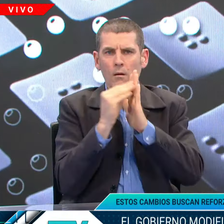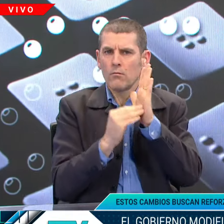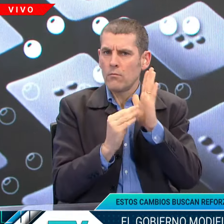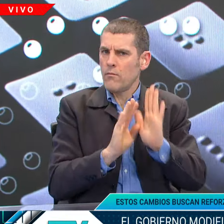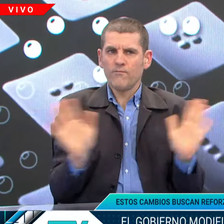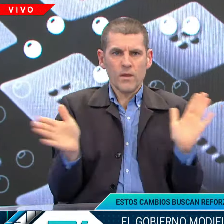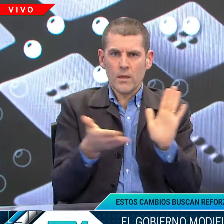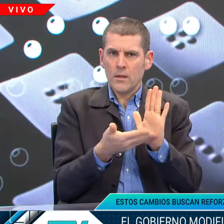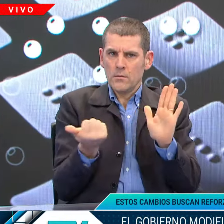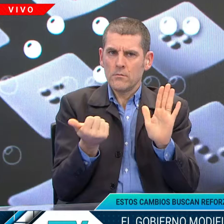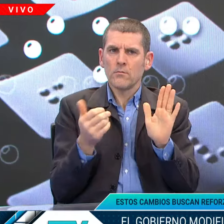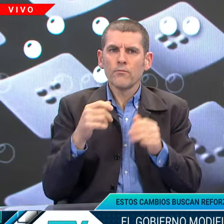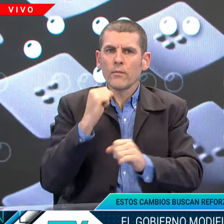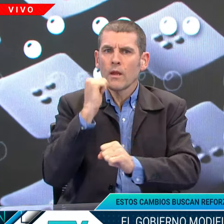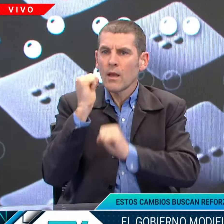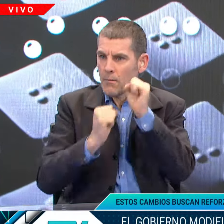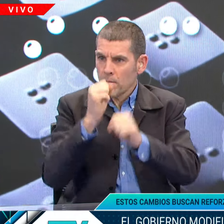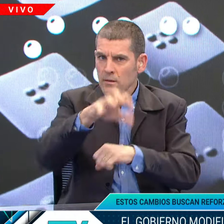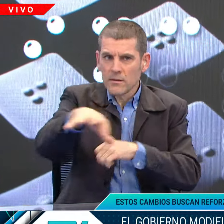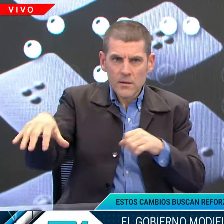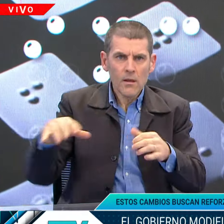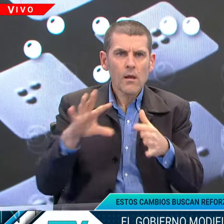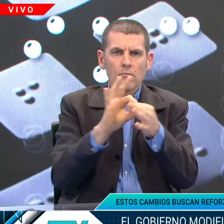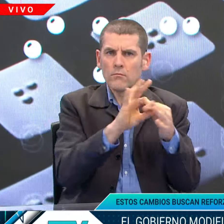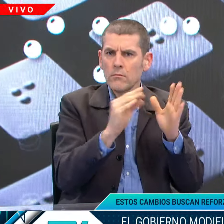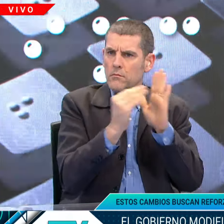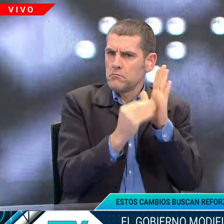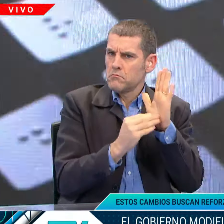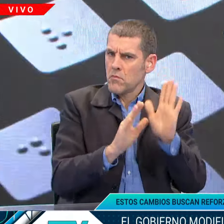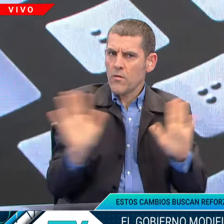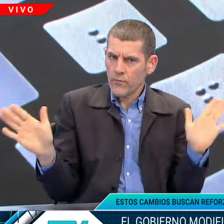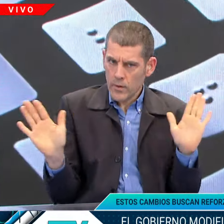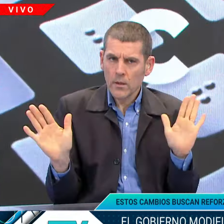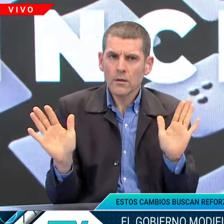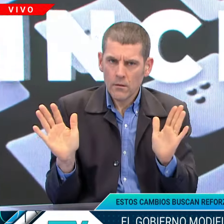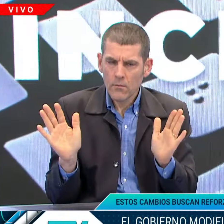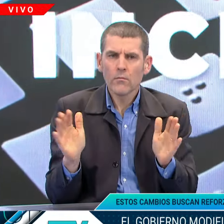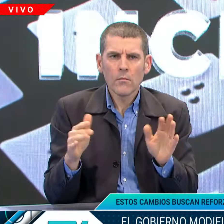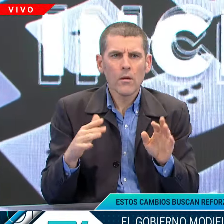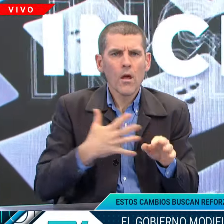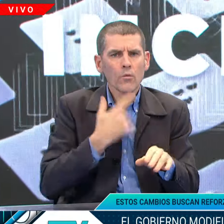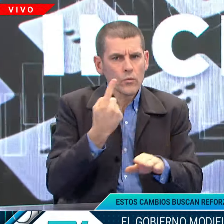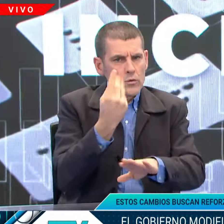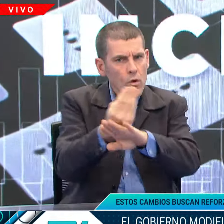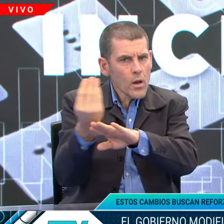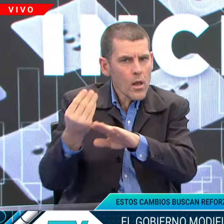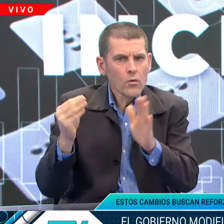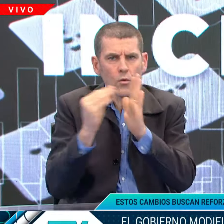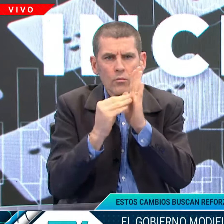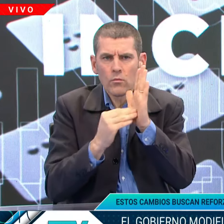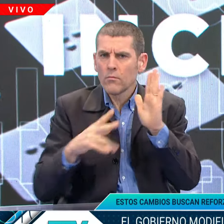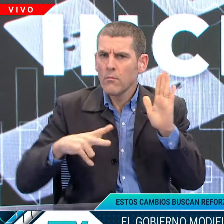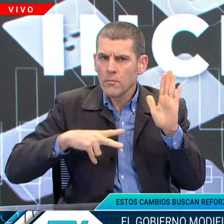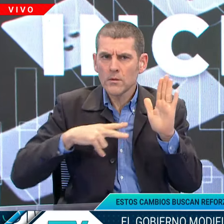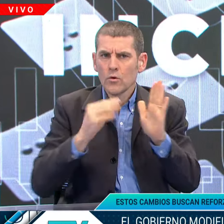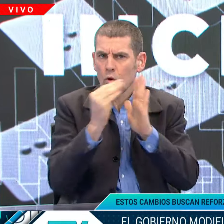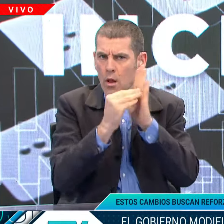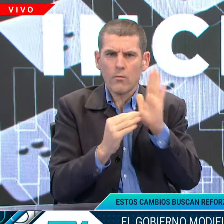entidades privadas y no vinculados a los sujetos obligados como funcionarios públicos y entidades